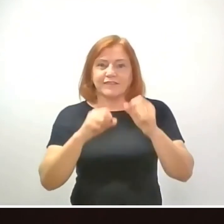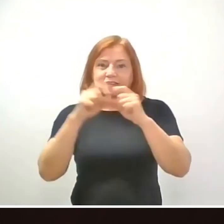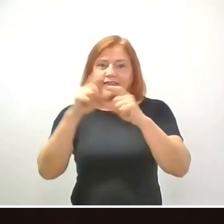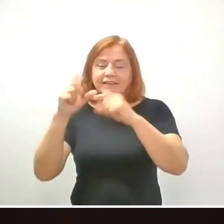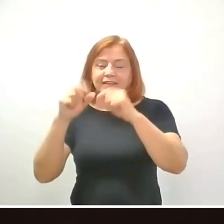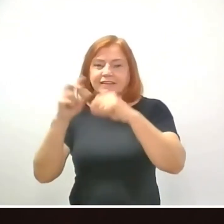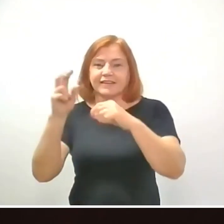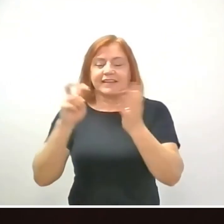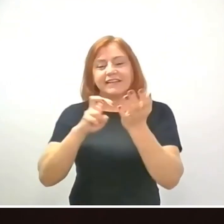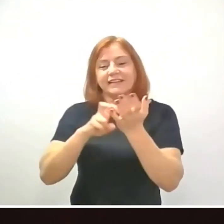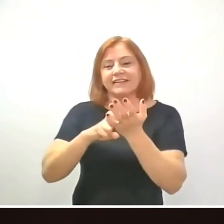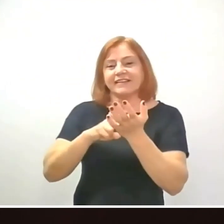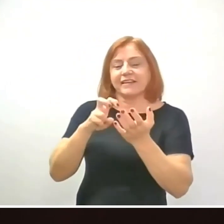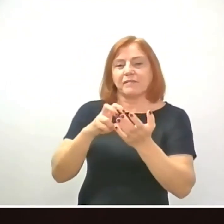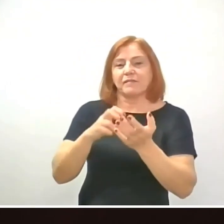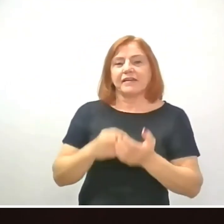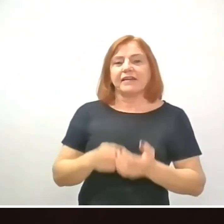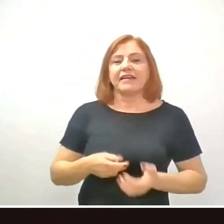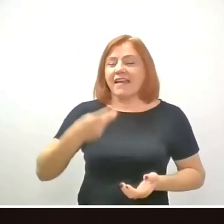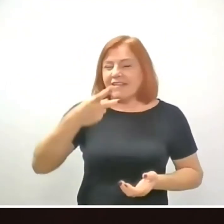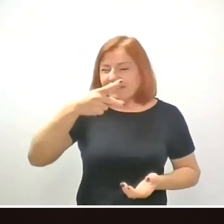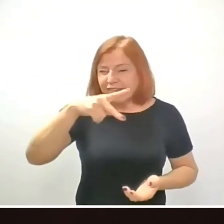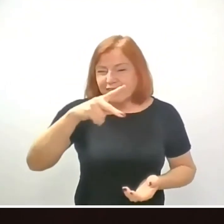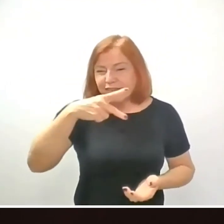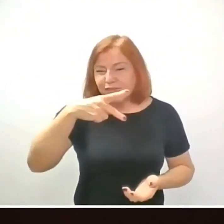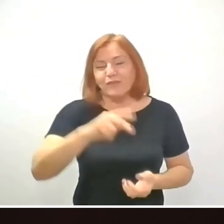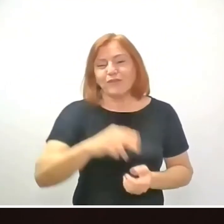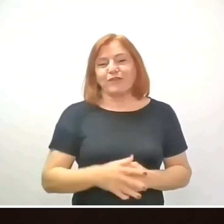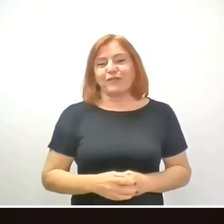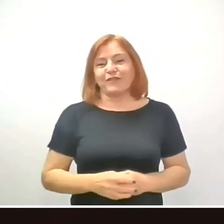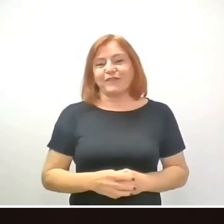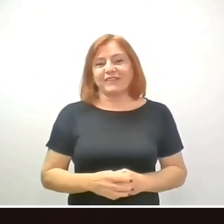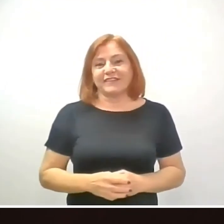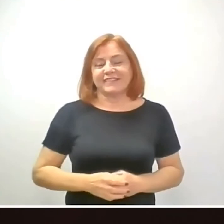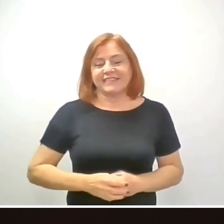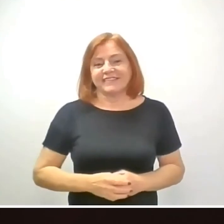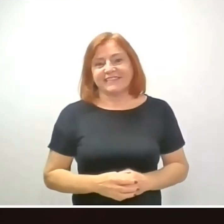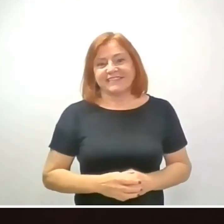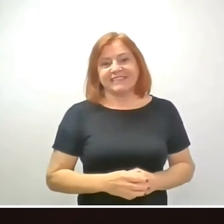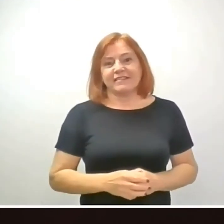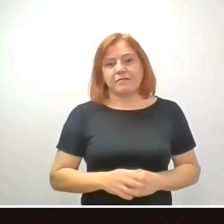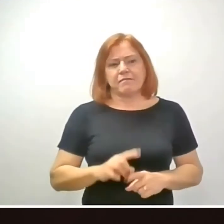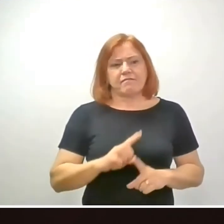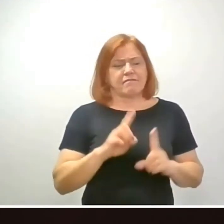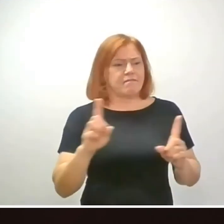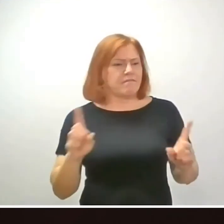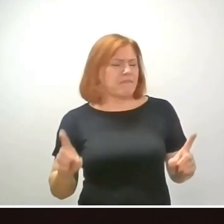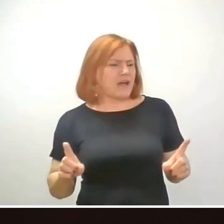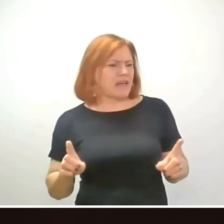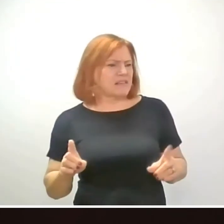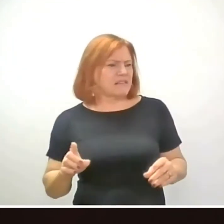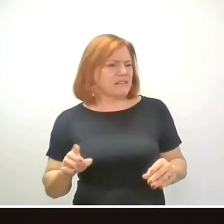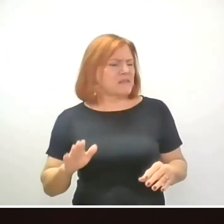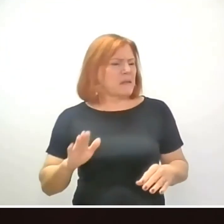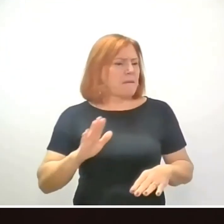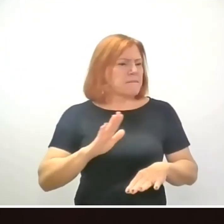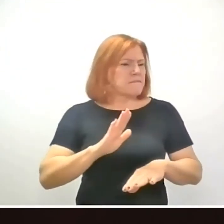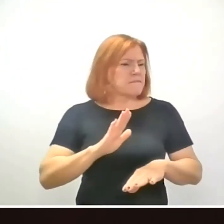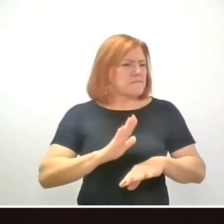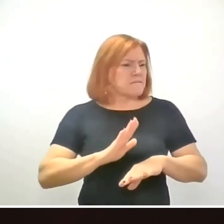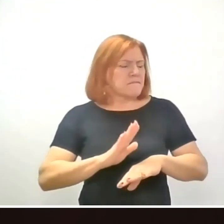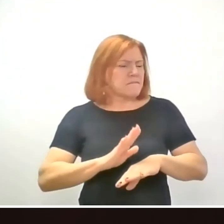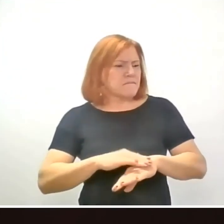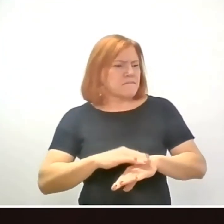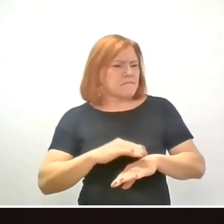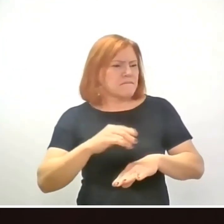né? Mas para a grande maioria, eles vão ver Cristo aparecendo aqui como o sol da